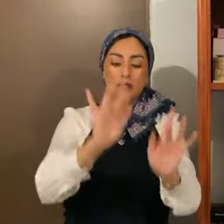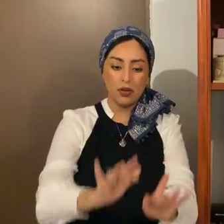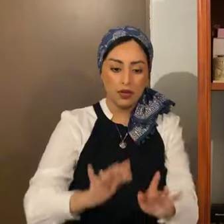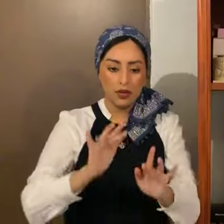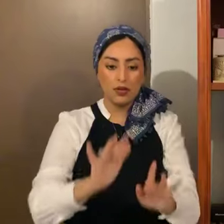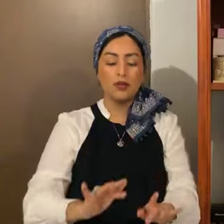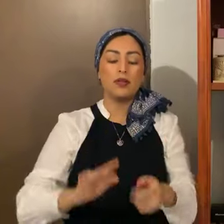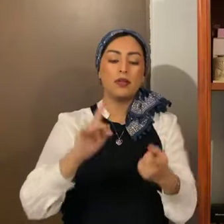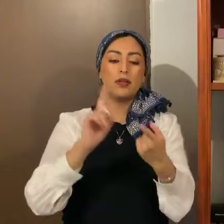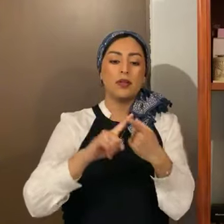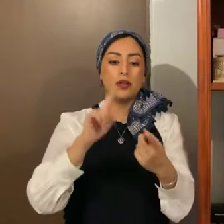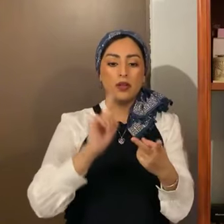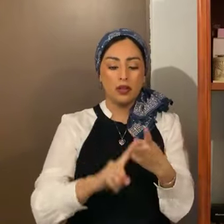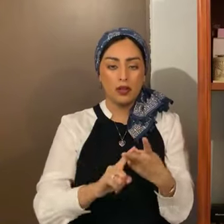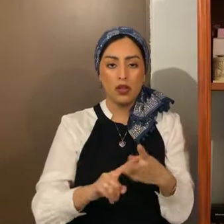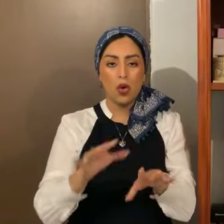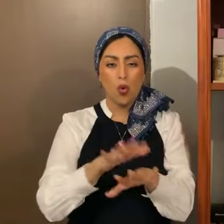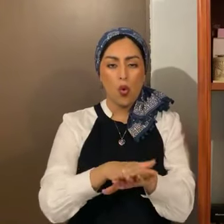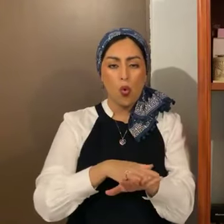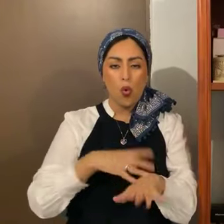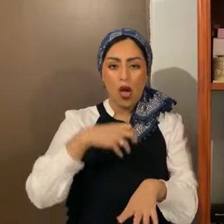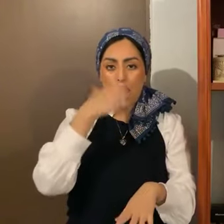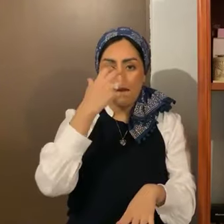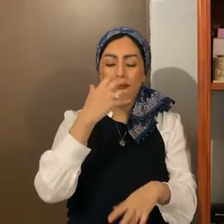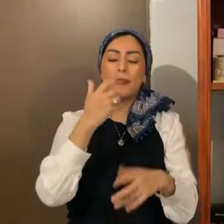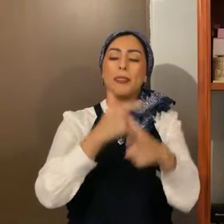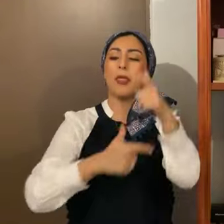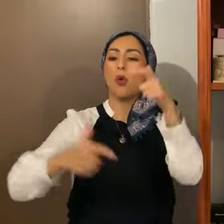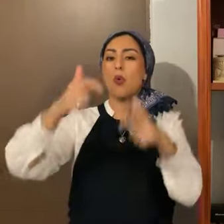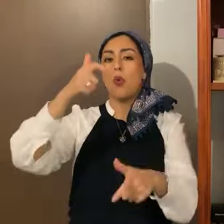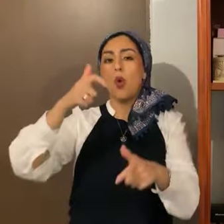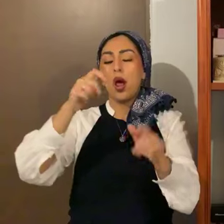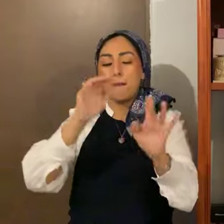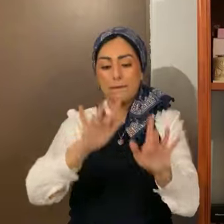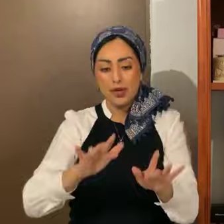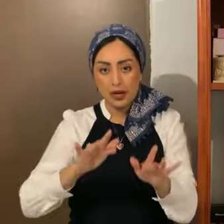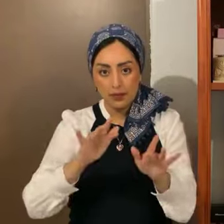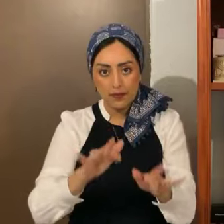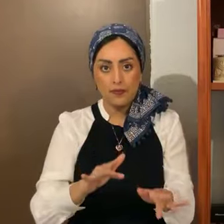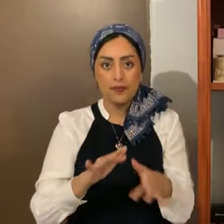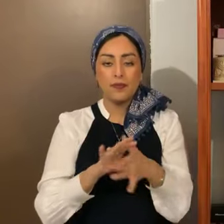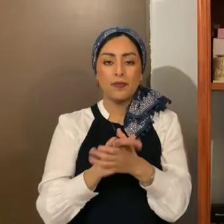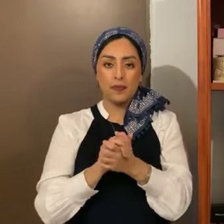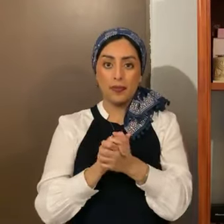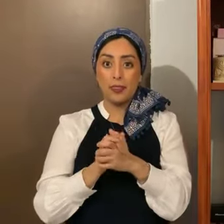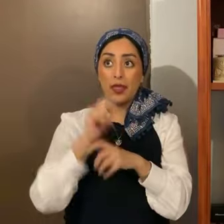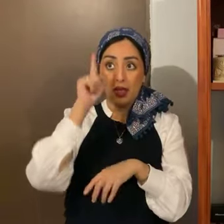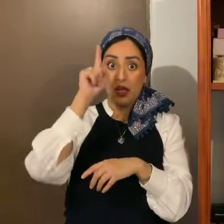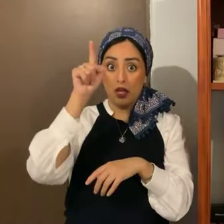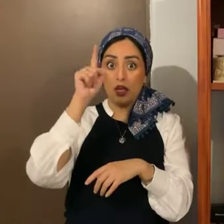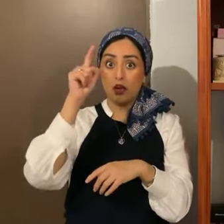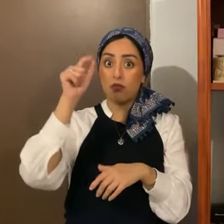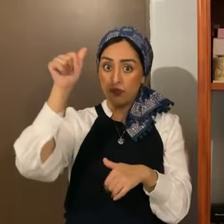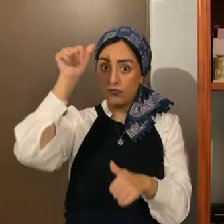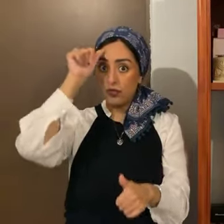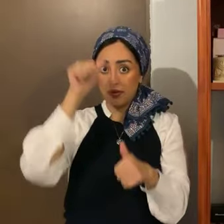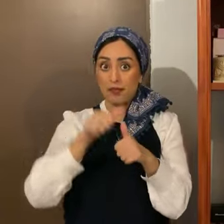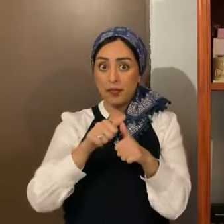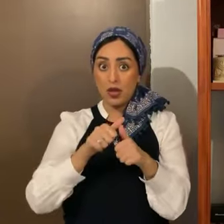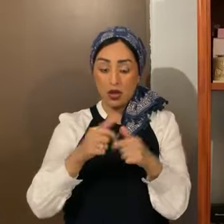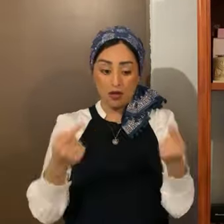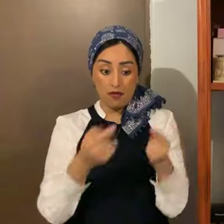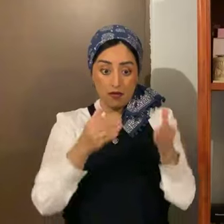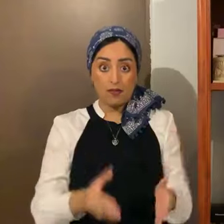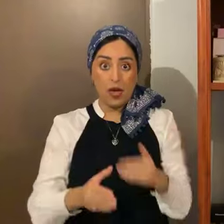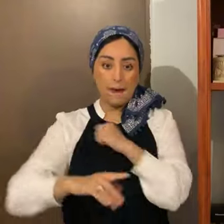es piadoso, que es tardo para la ira y grande en compasión, pero que de ninguna manera tendrá por inocente